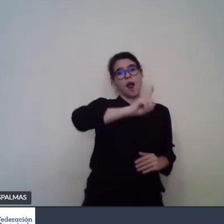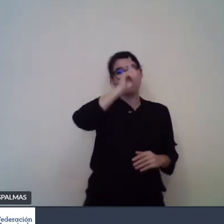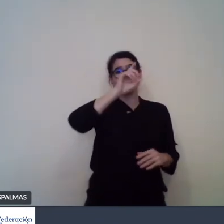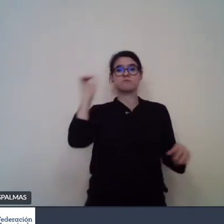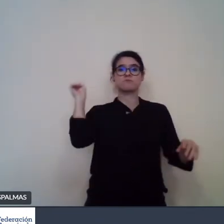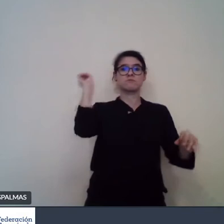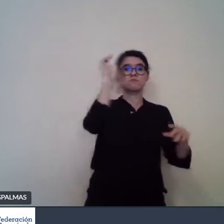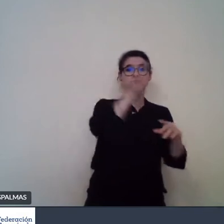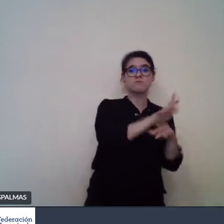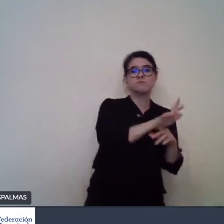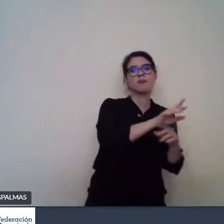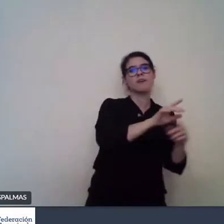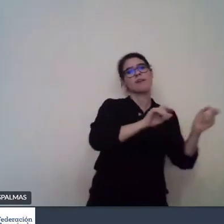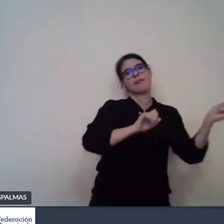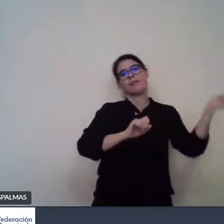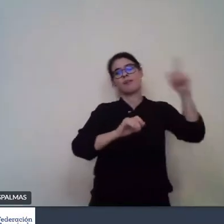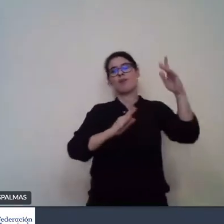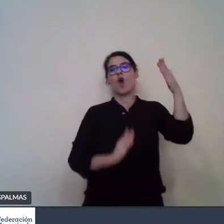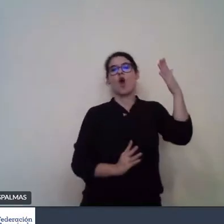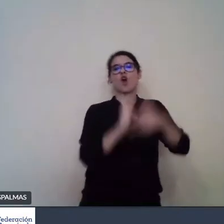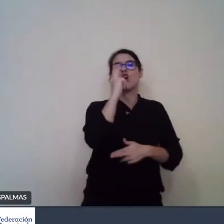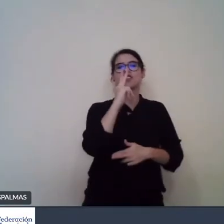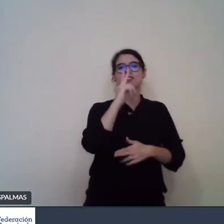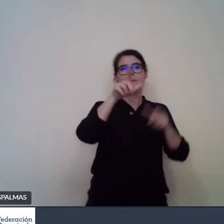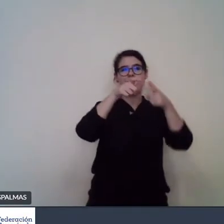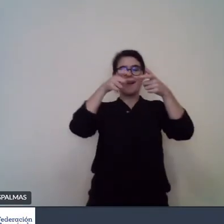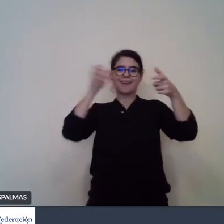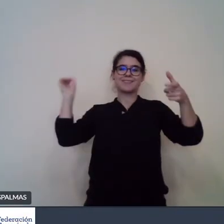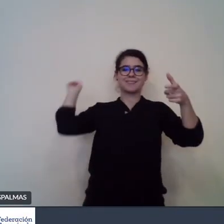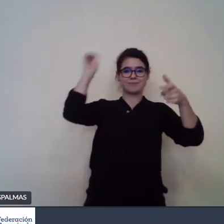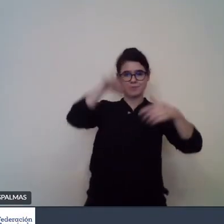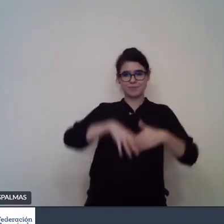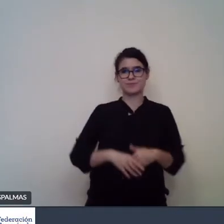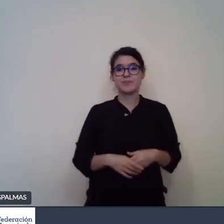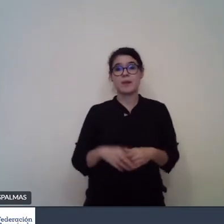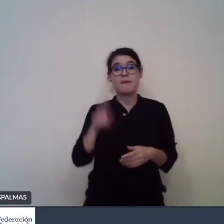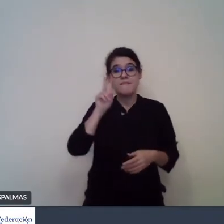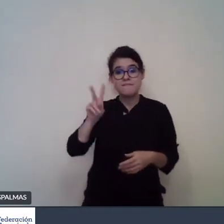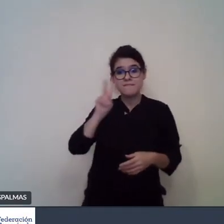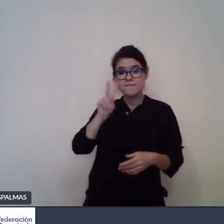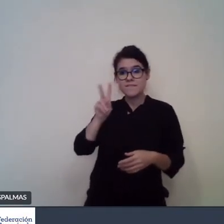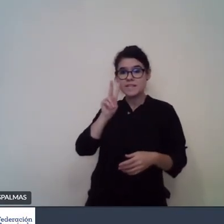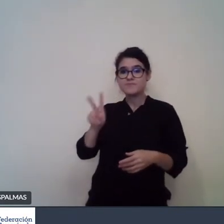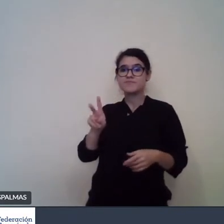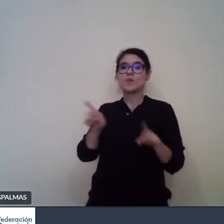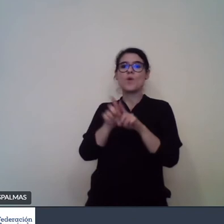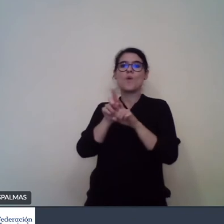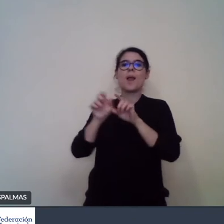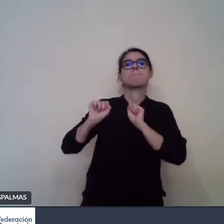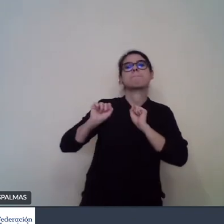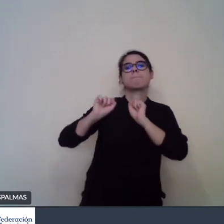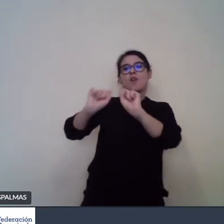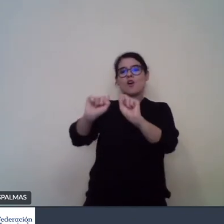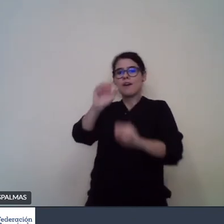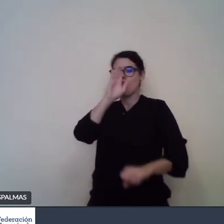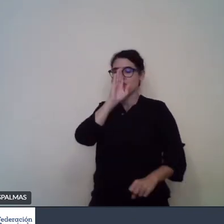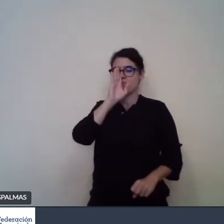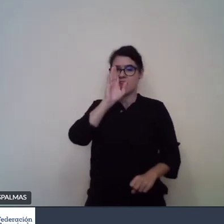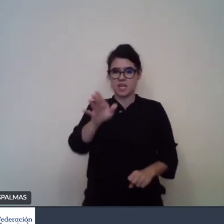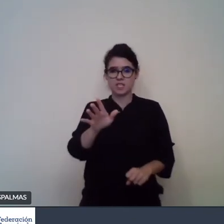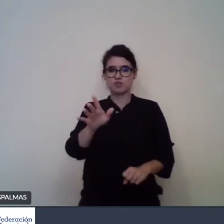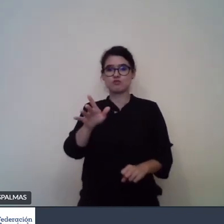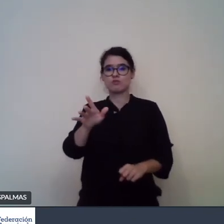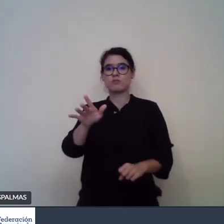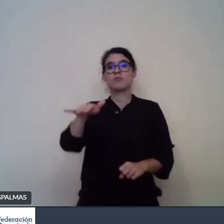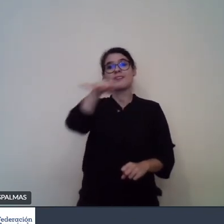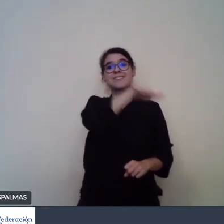esquina. De nuevo tenemos el chase, pase para bloqueo directo. Fijaros el spacing